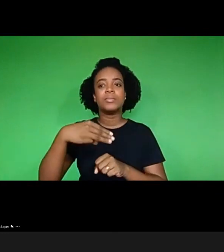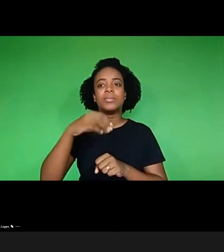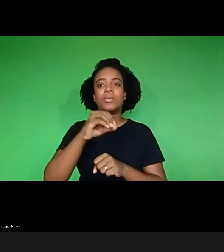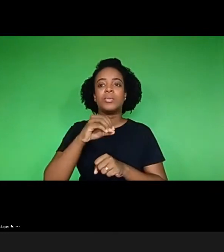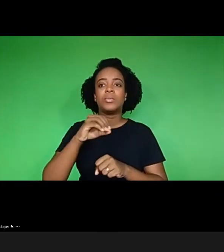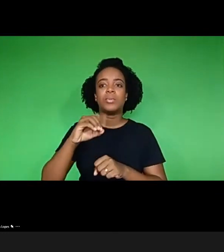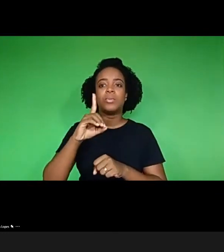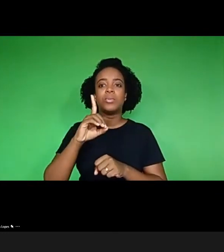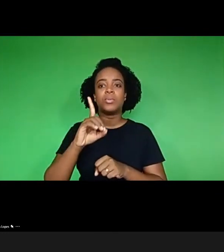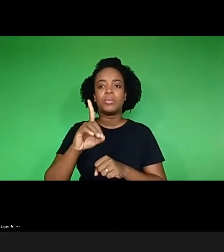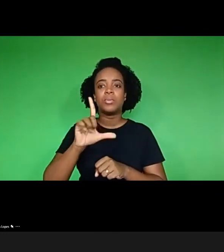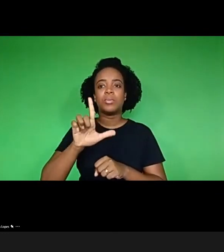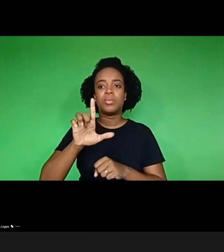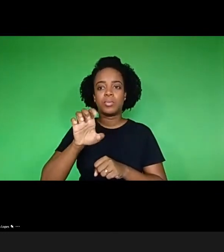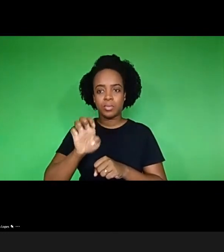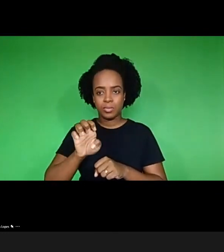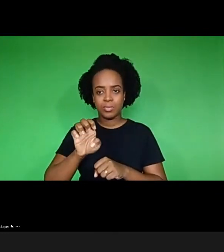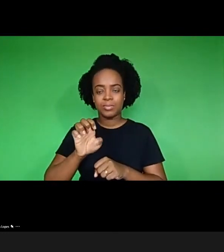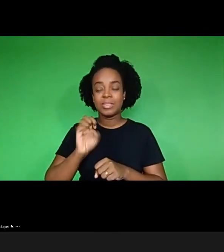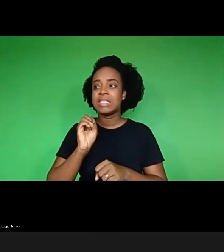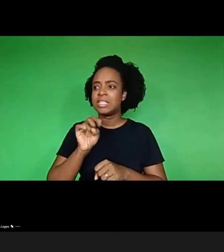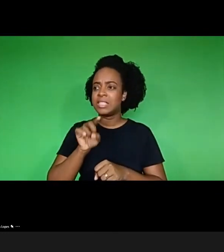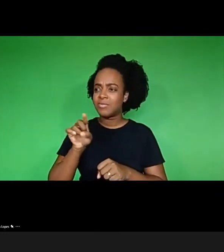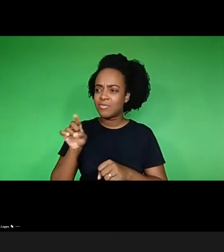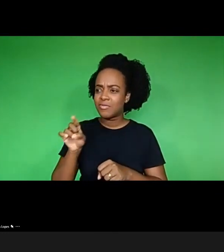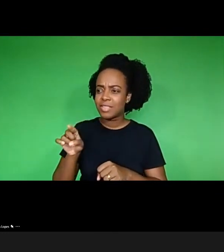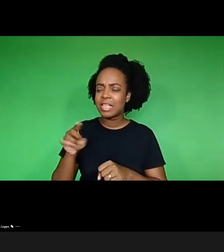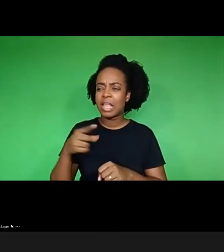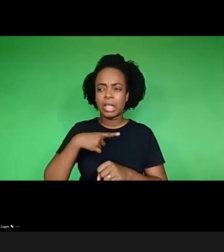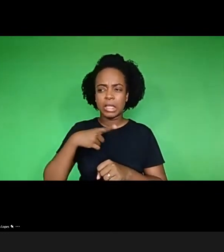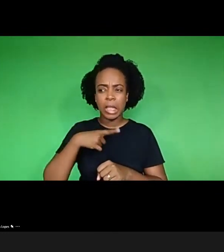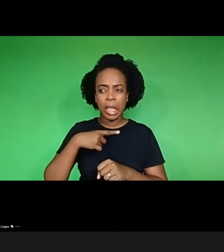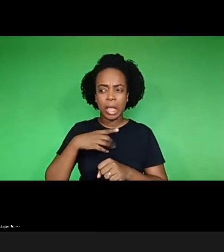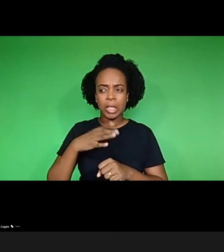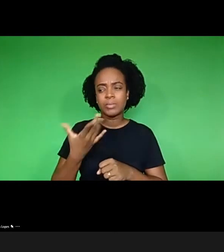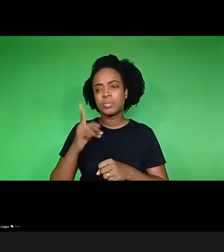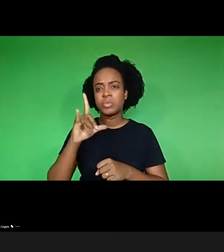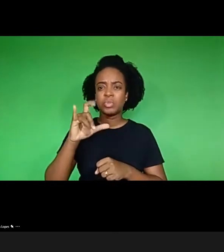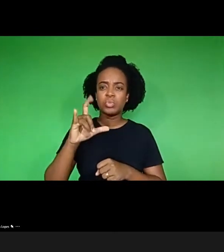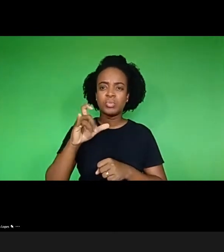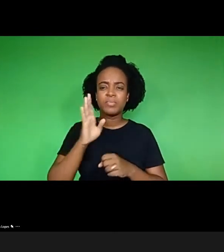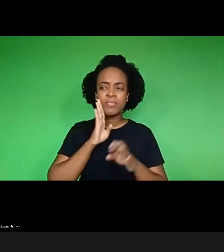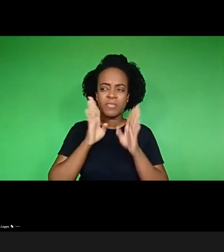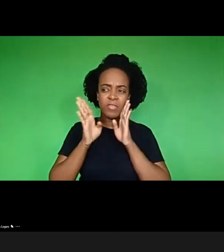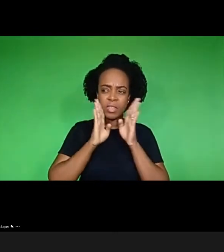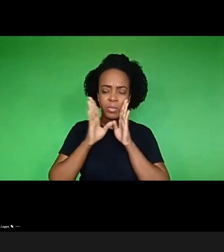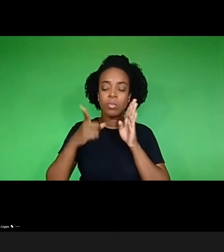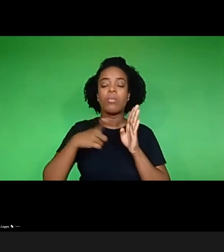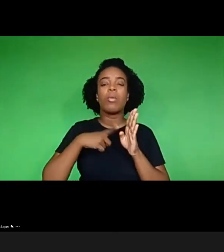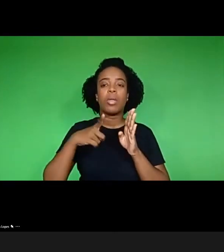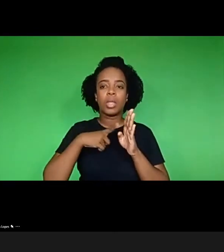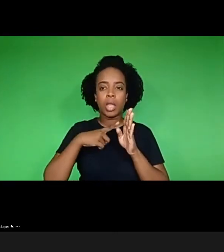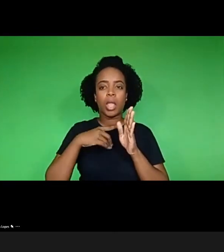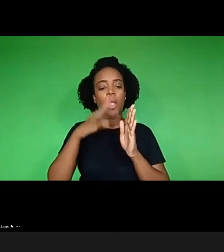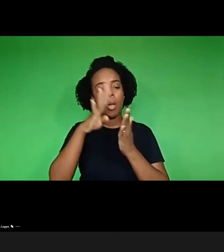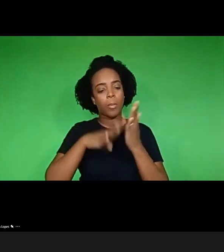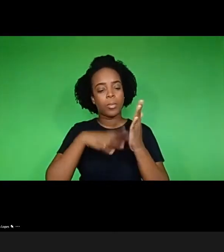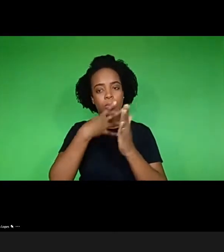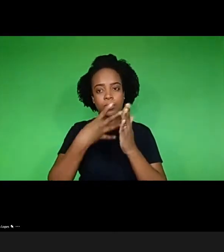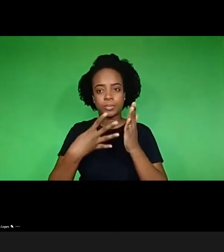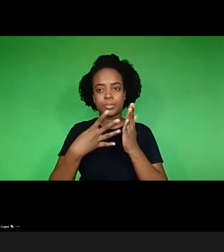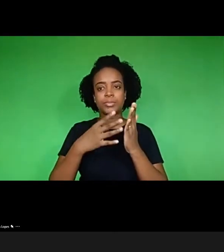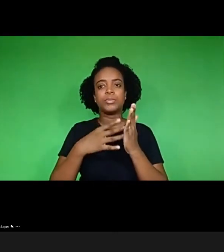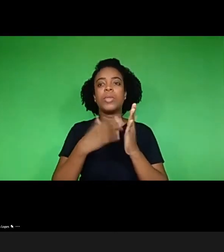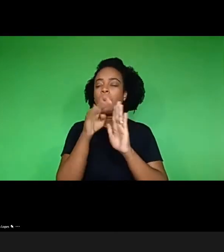vai ser assim. Se você tiver o Instagram ou o Facebook, vai estar lá esses horários para vocês acompanharem, tá